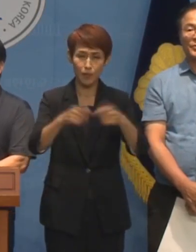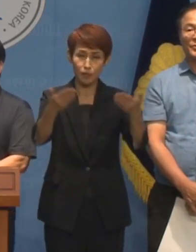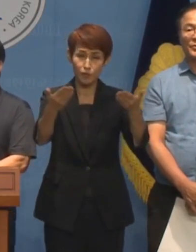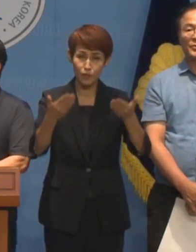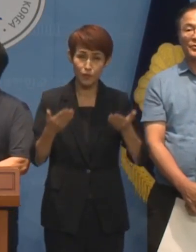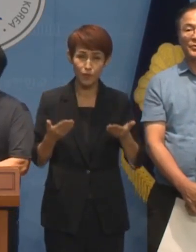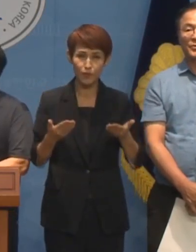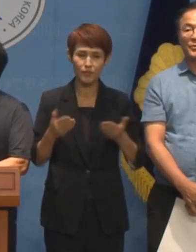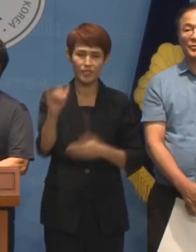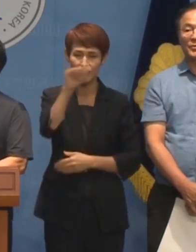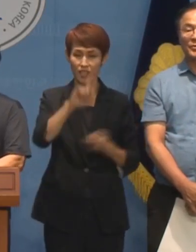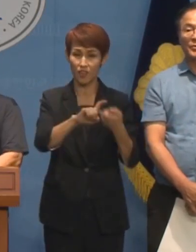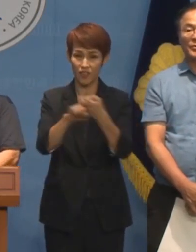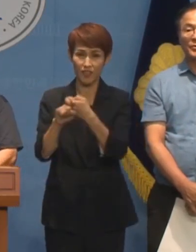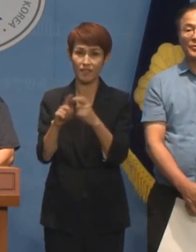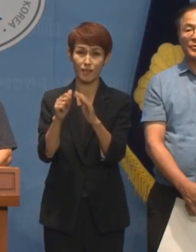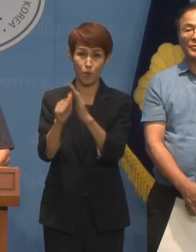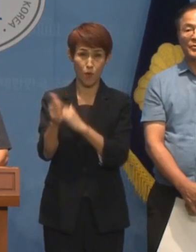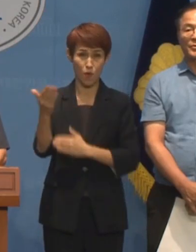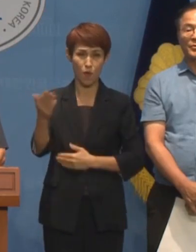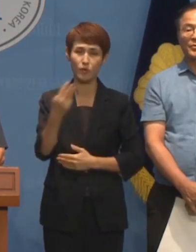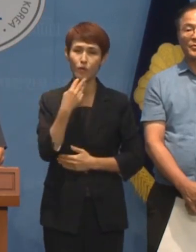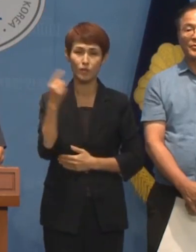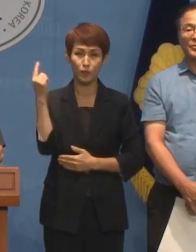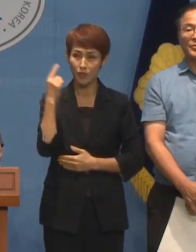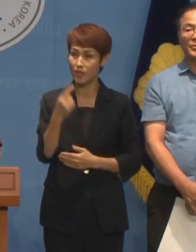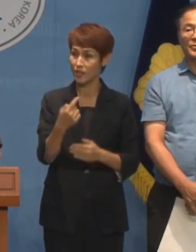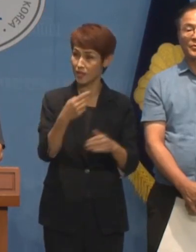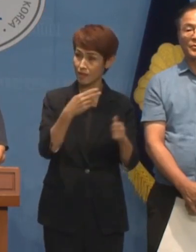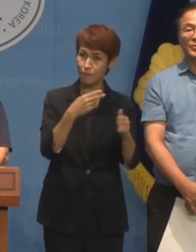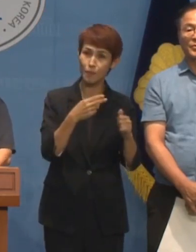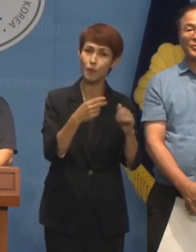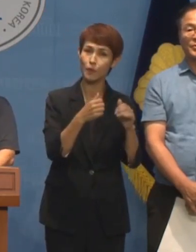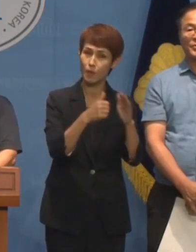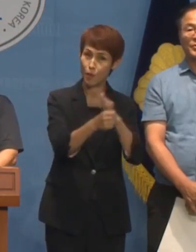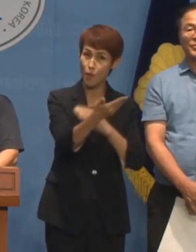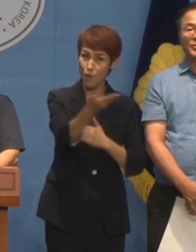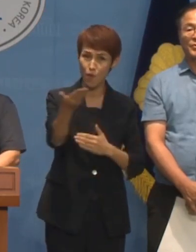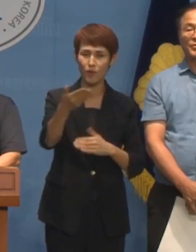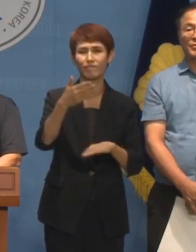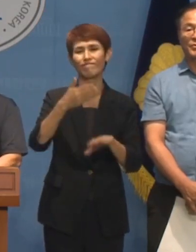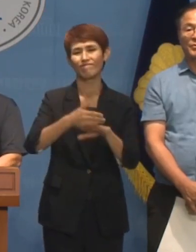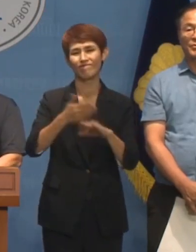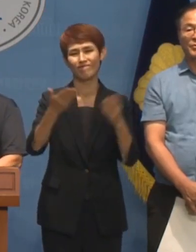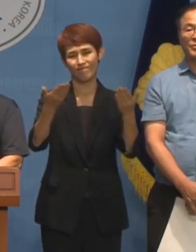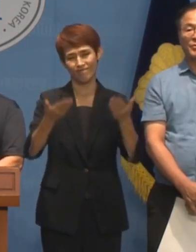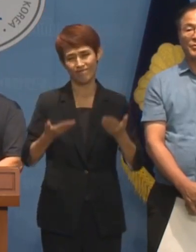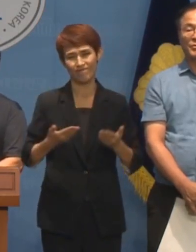우리 을들의연대 박창진 대표님, 서울의 소리 백은종 대표님 말씀 못하셨는데 배석해